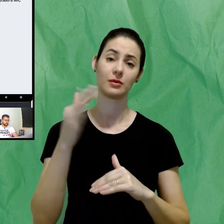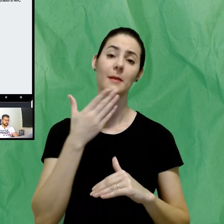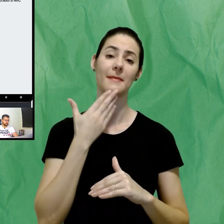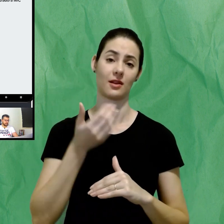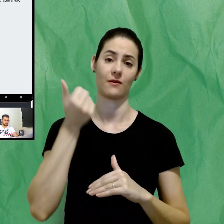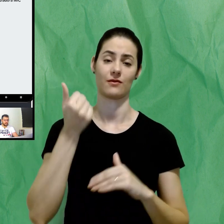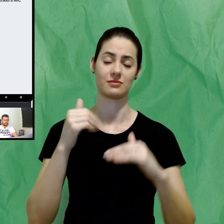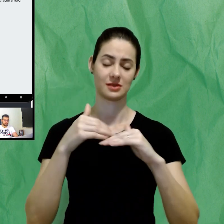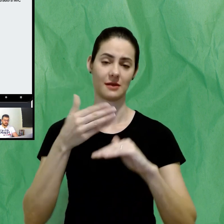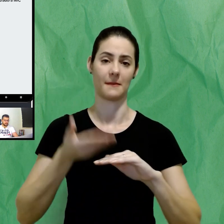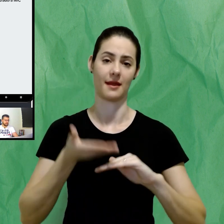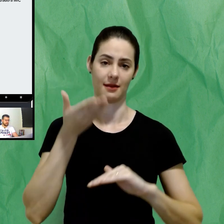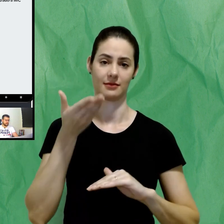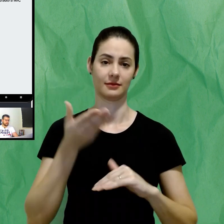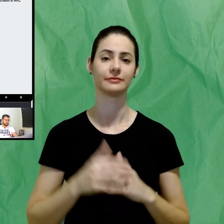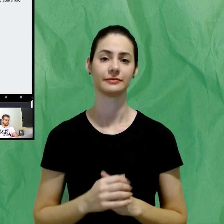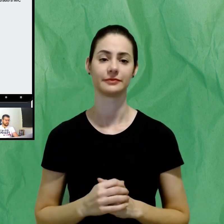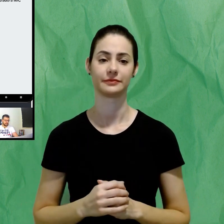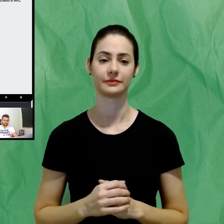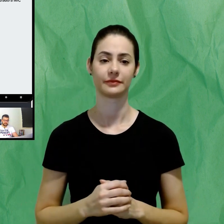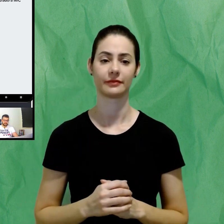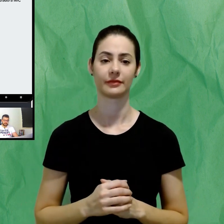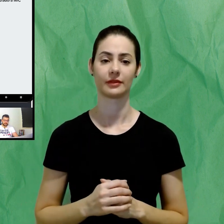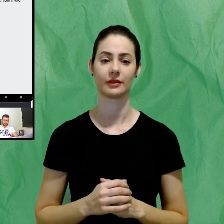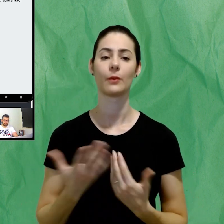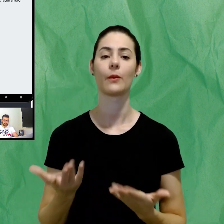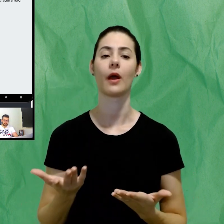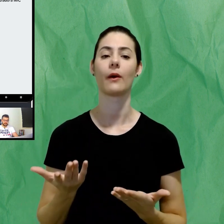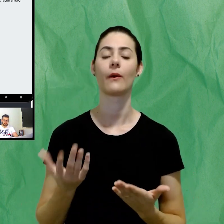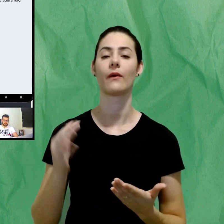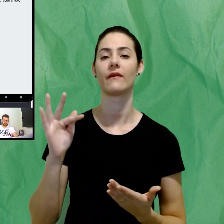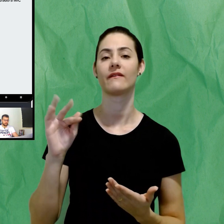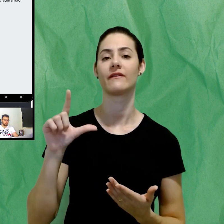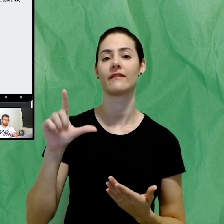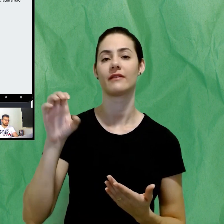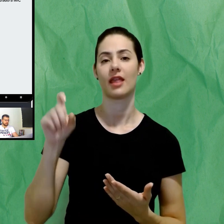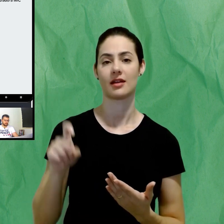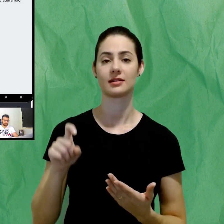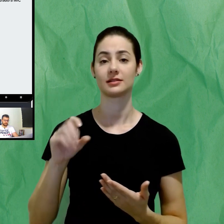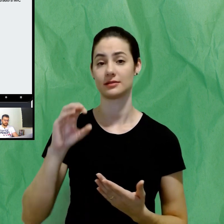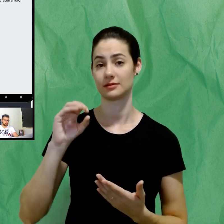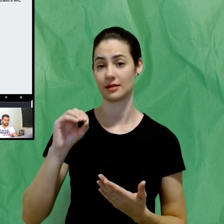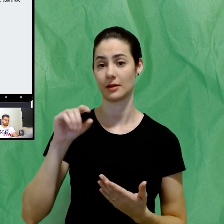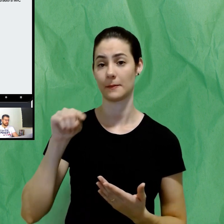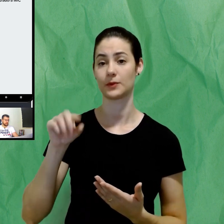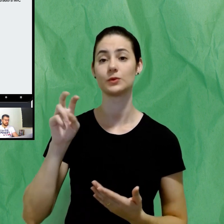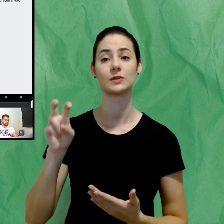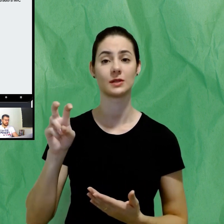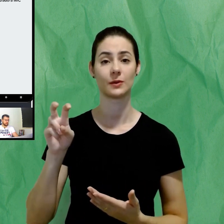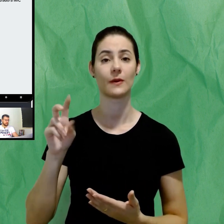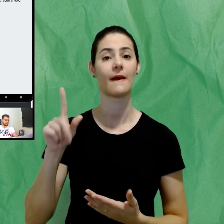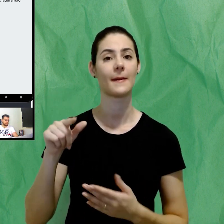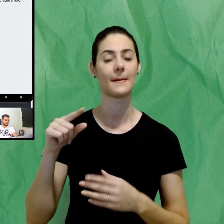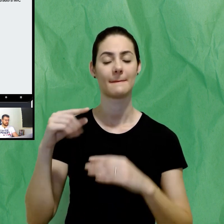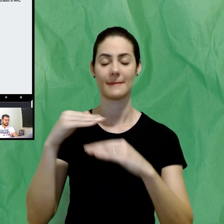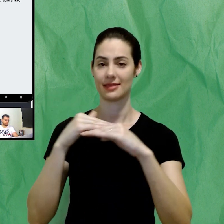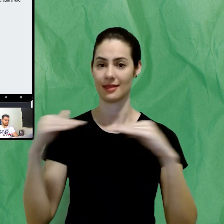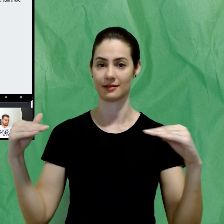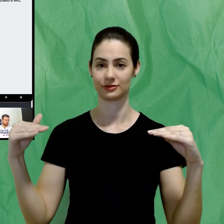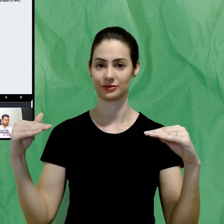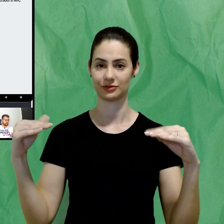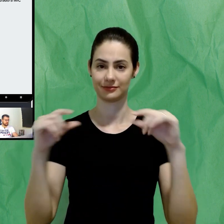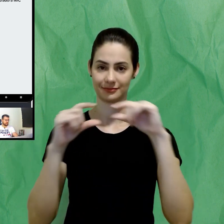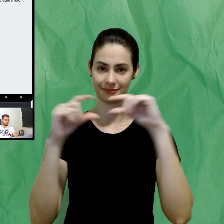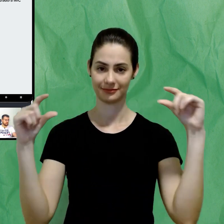melhor assim. Então eu vou falar que o flex dele é de 0.5, ou seja, ele vai ocupar metade do